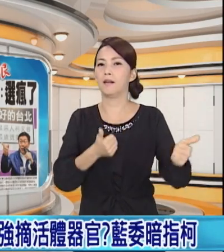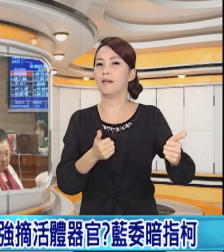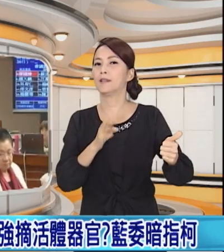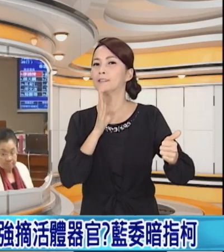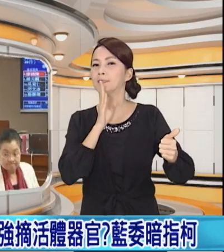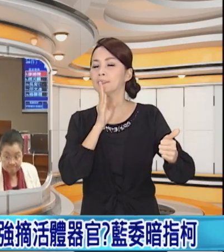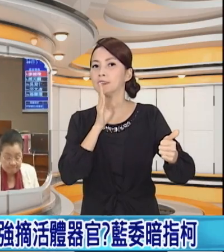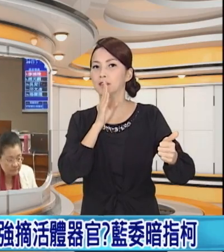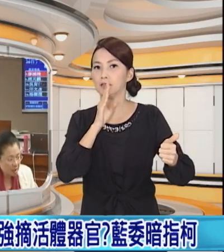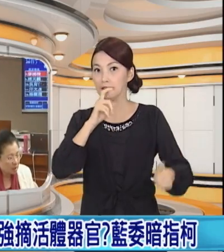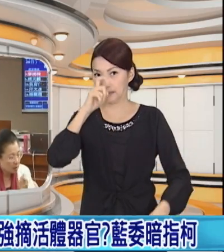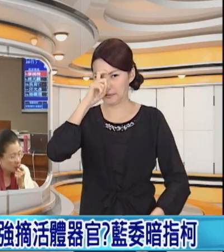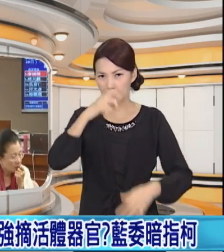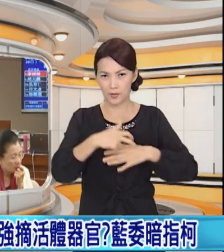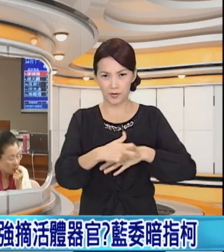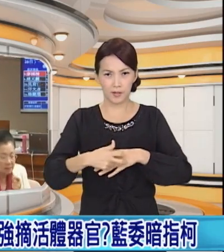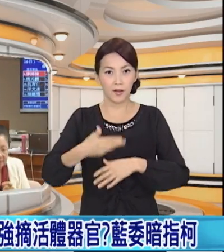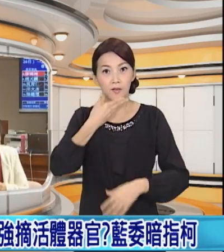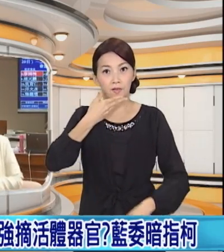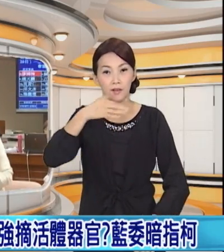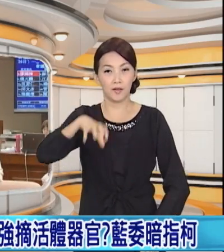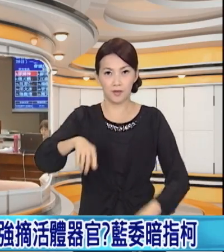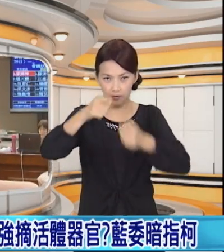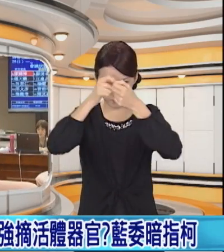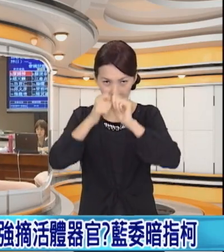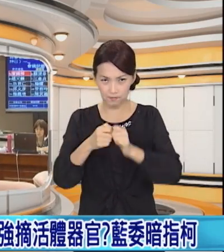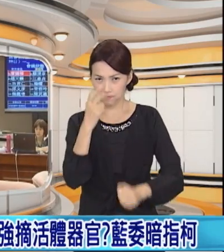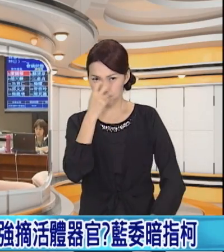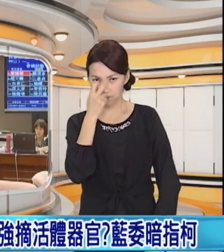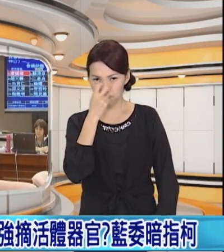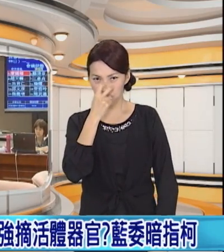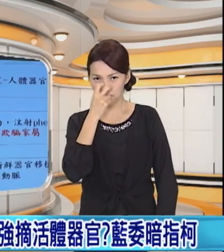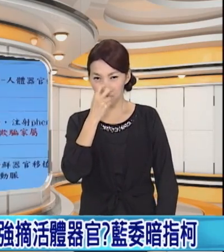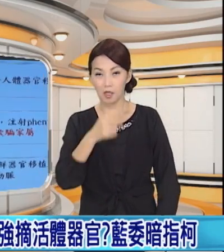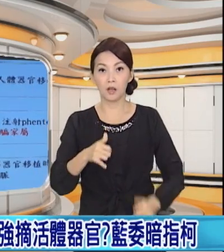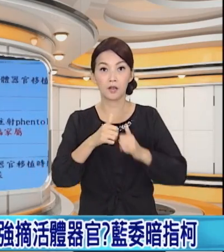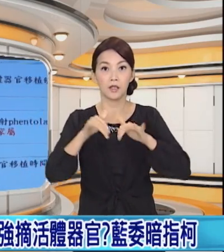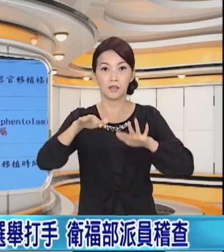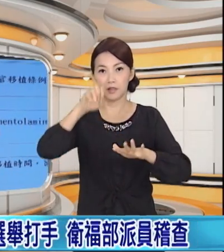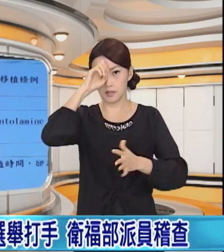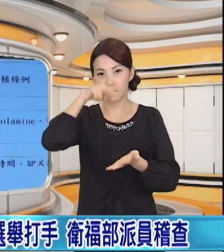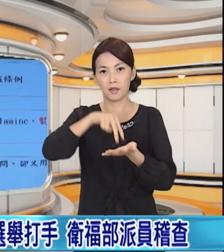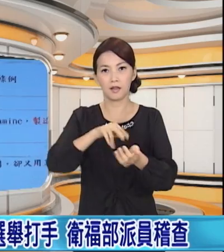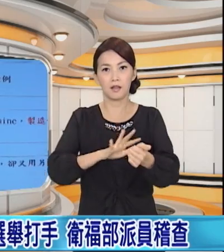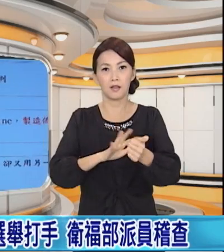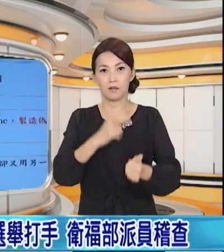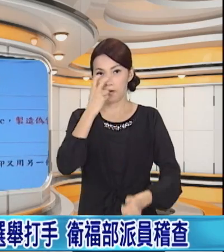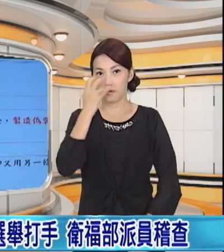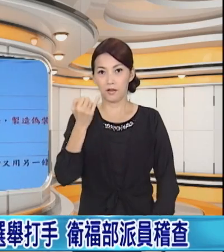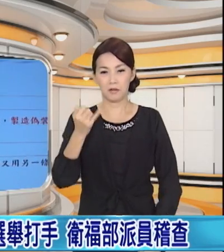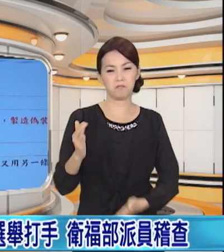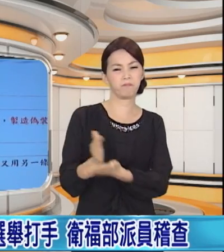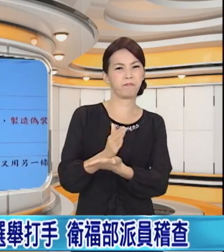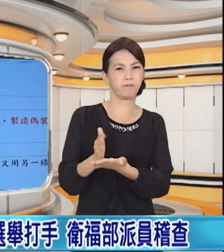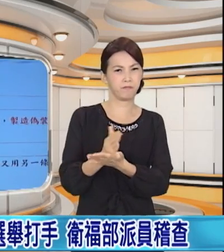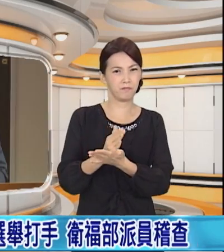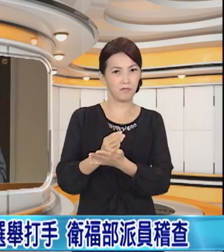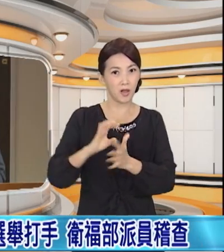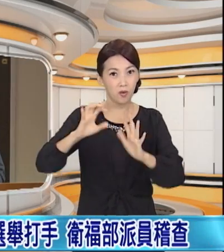是柯文哲，要求卫福部彻查清楚。民进党立委管碧玲痛批国民党把国会